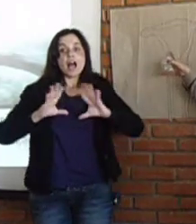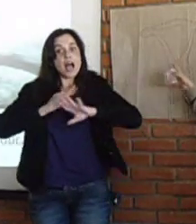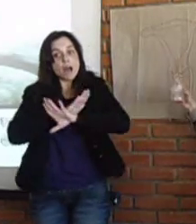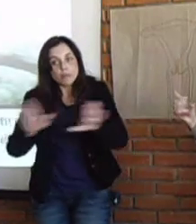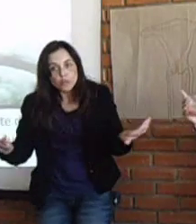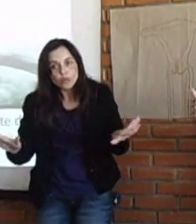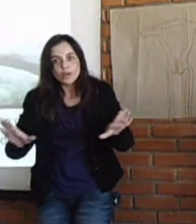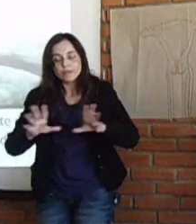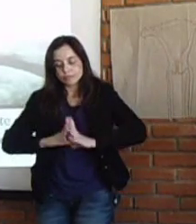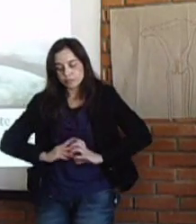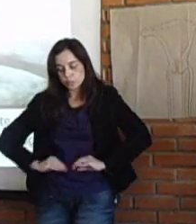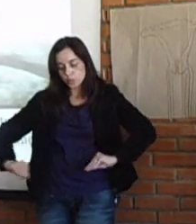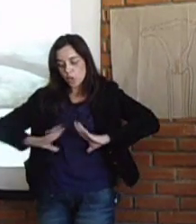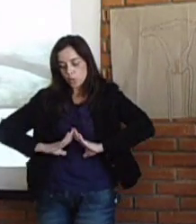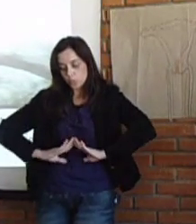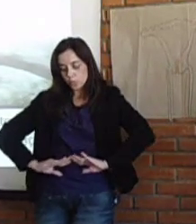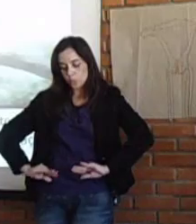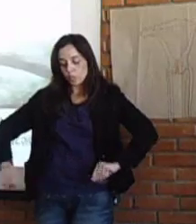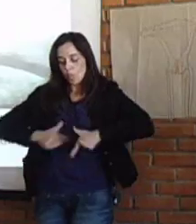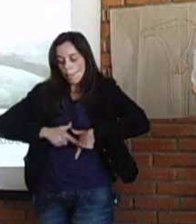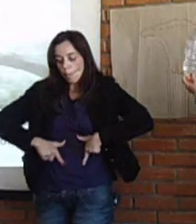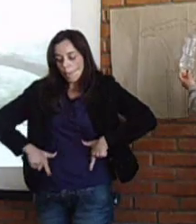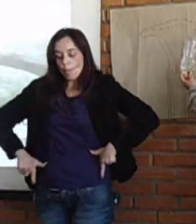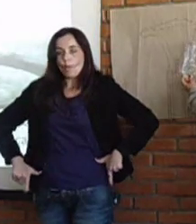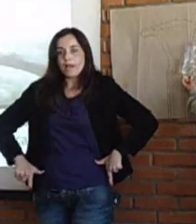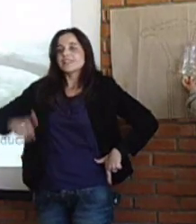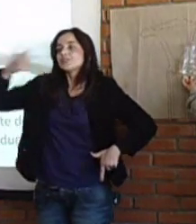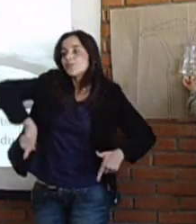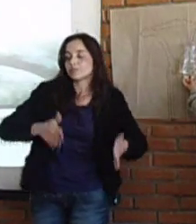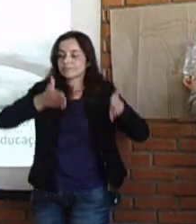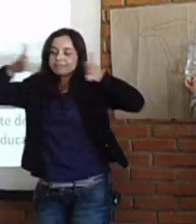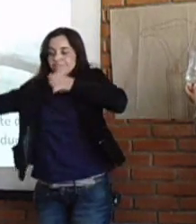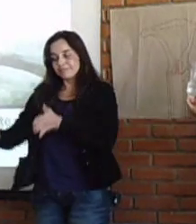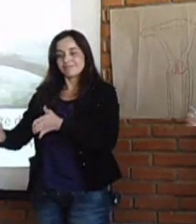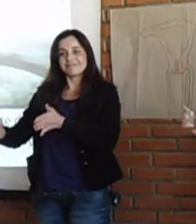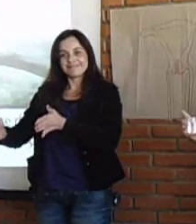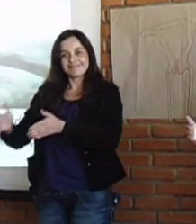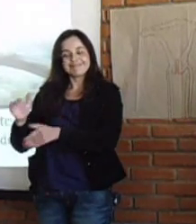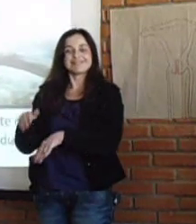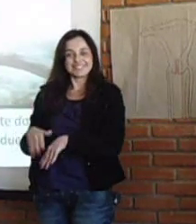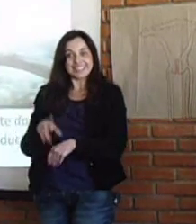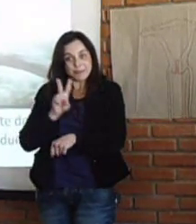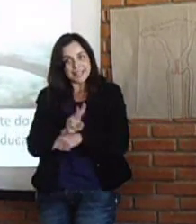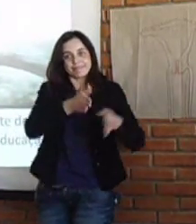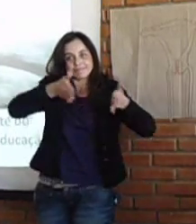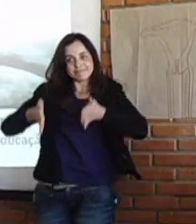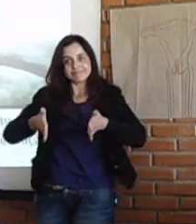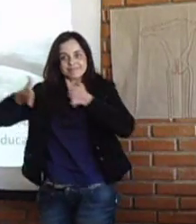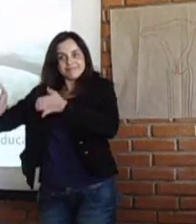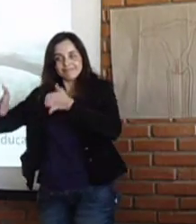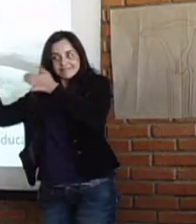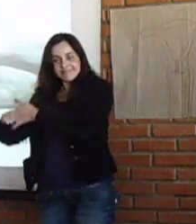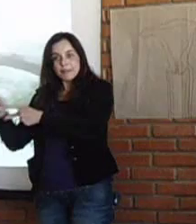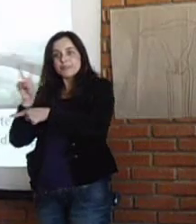ficando limpinho de novo, até uma próxima ovulação. Então ele compreende que a menstruação não é uma